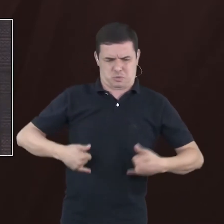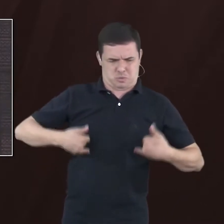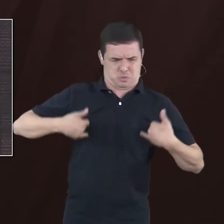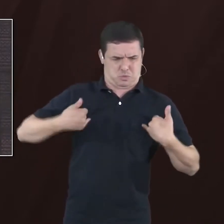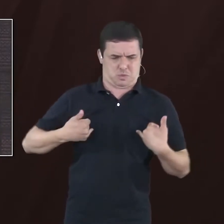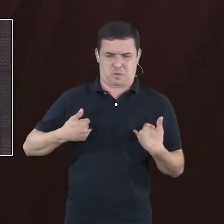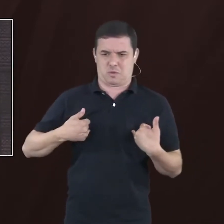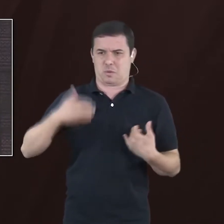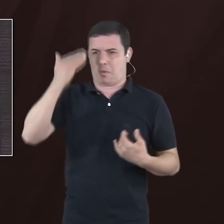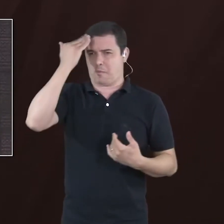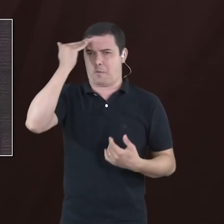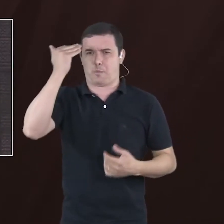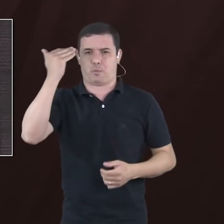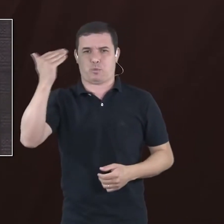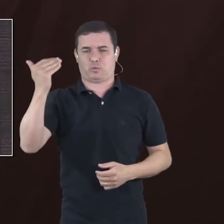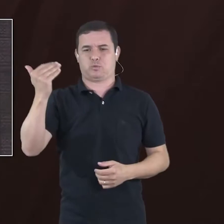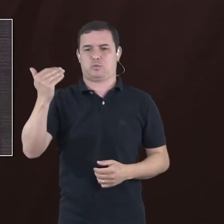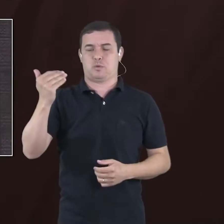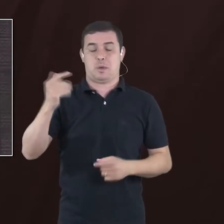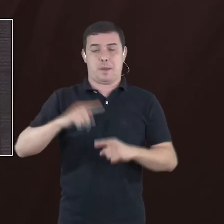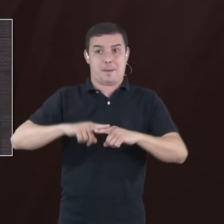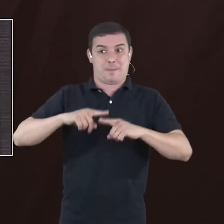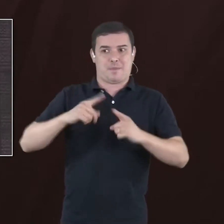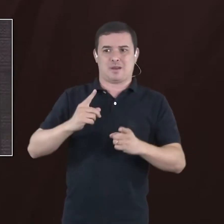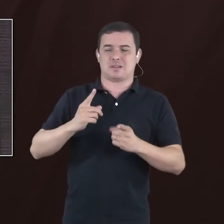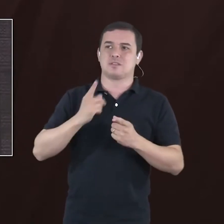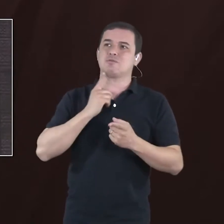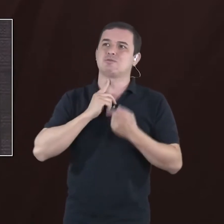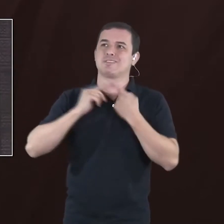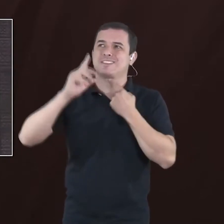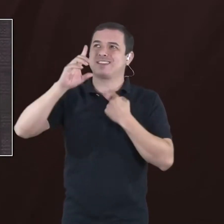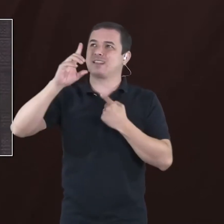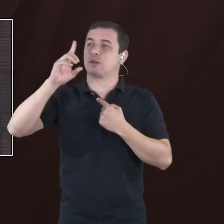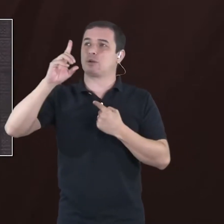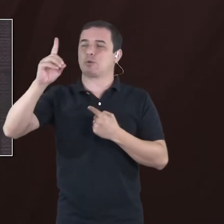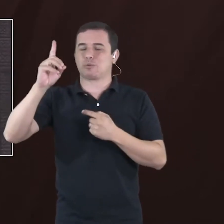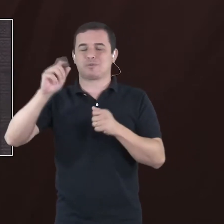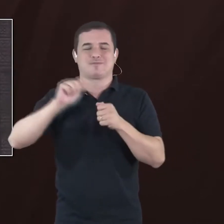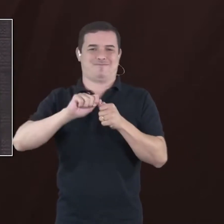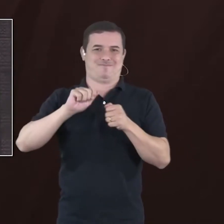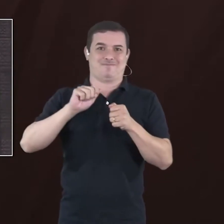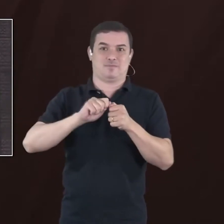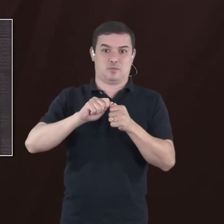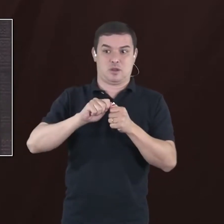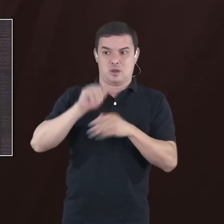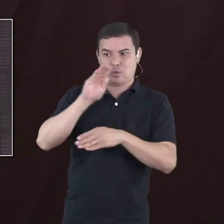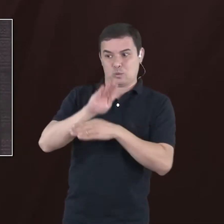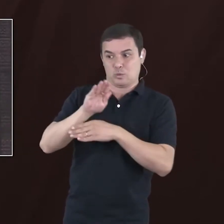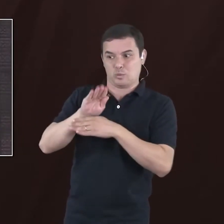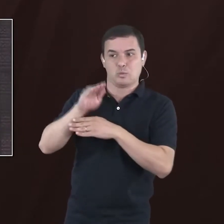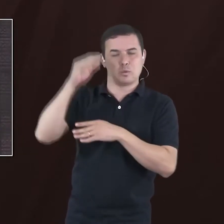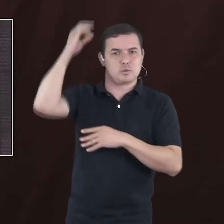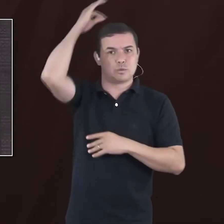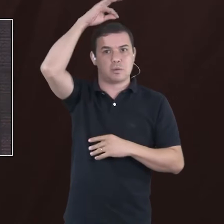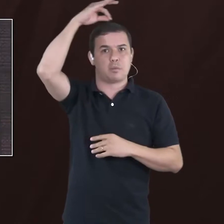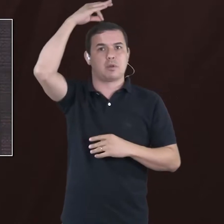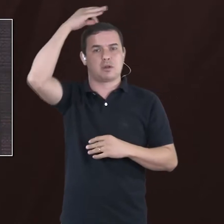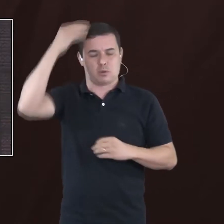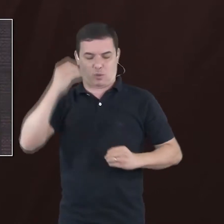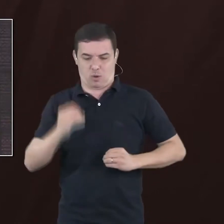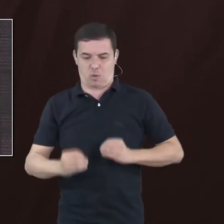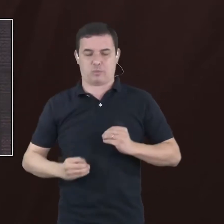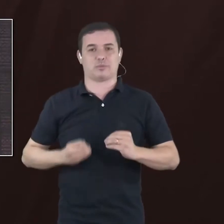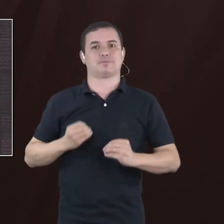cumprir a vontade do Pai, cooperando com a obra do Espírito. É para isso que o